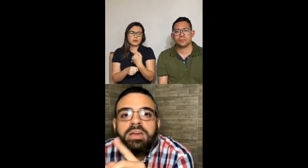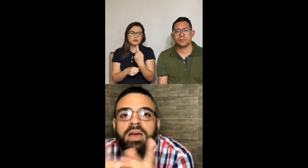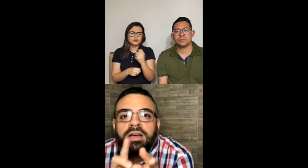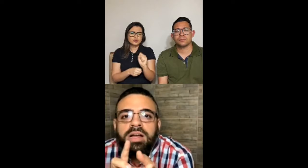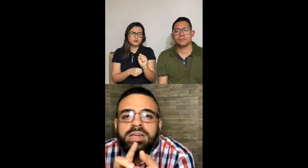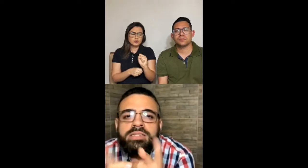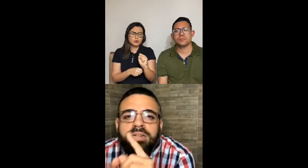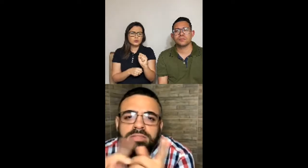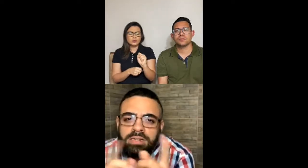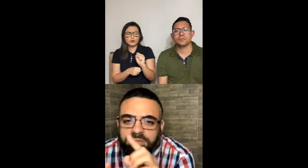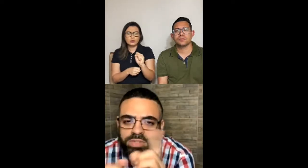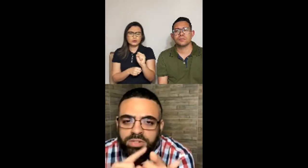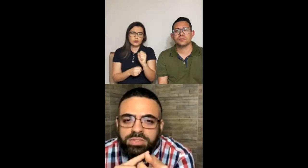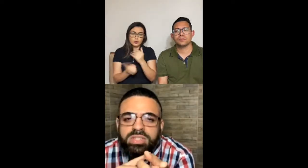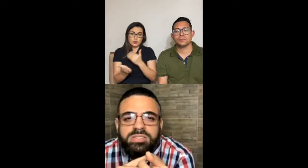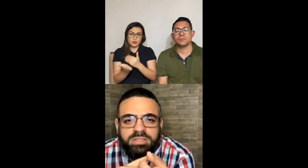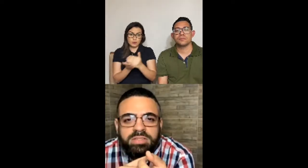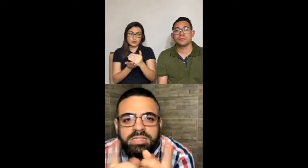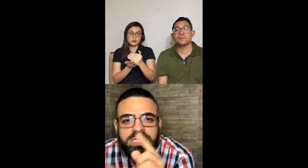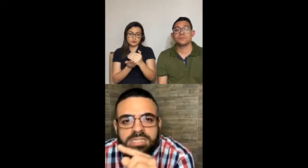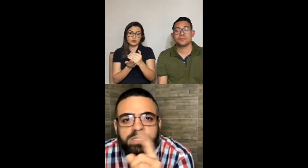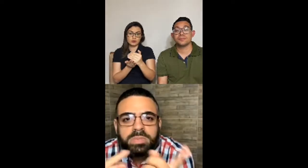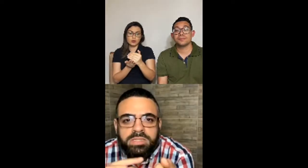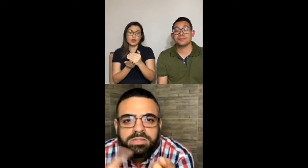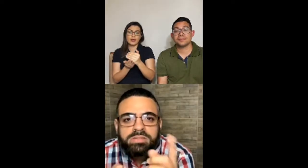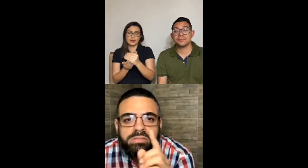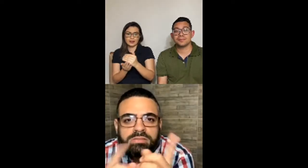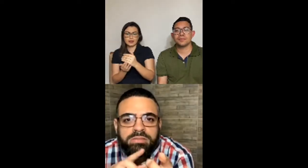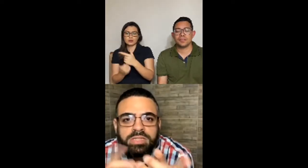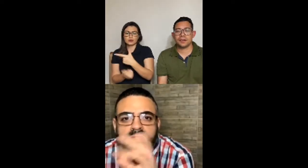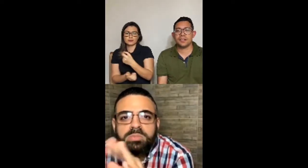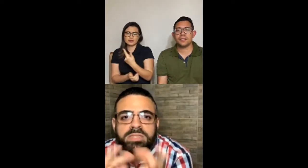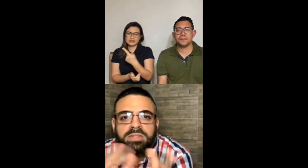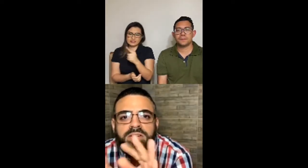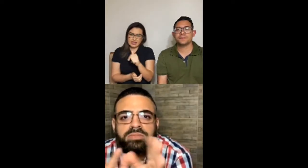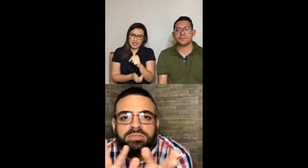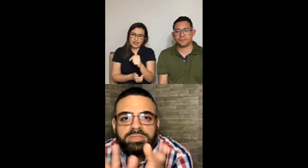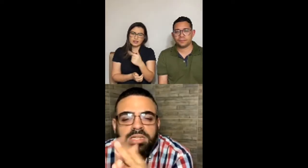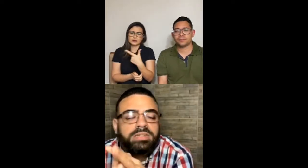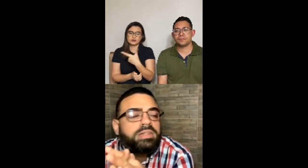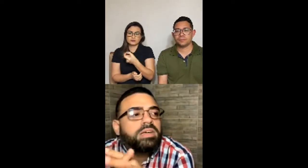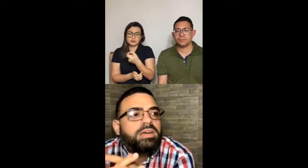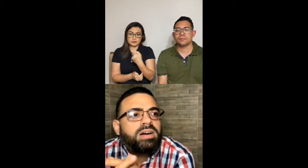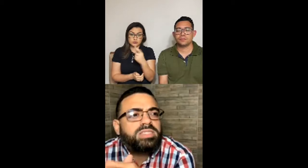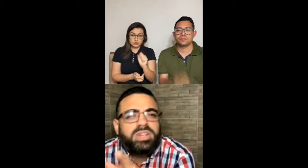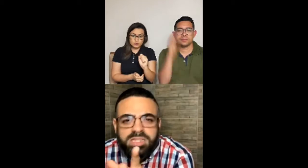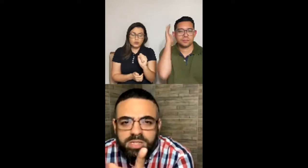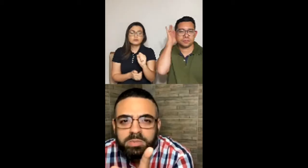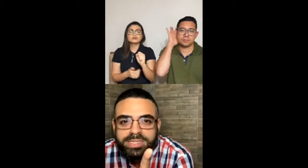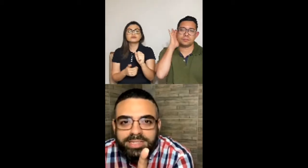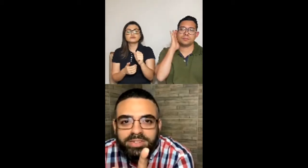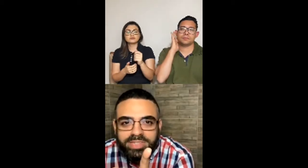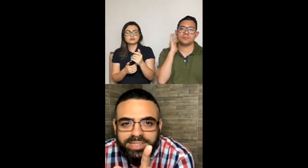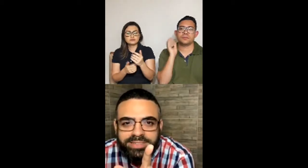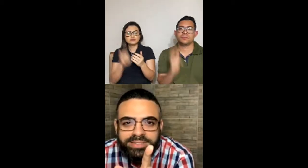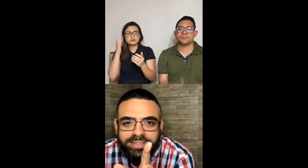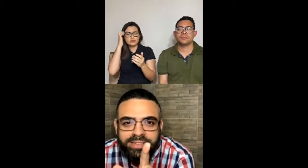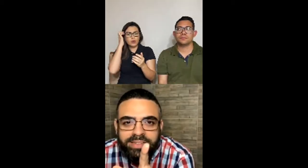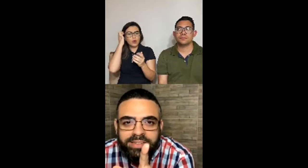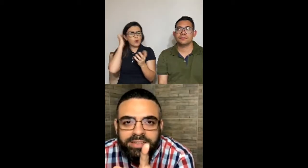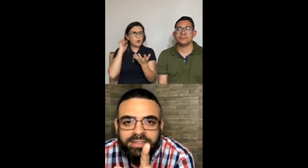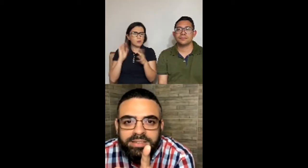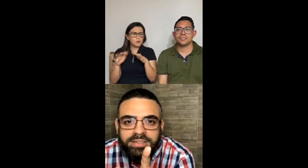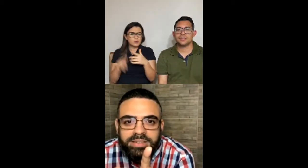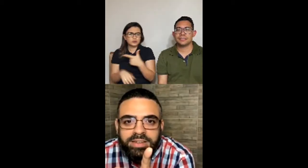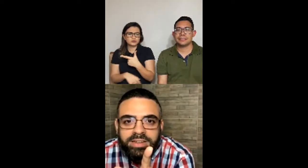2019 ou 18, meu Deus? Acho que 18, né? É 18? Isso, a eleição que virou 18, né? 17 para 18,